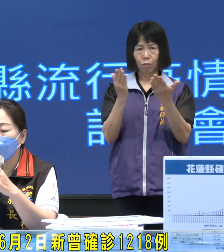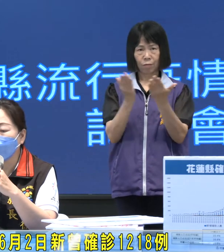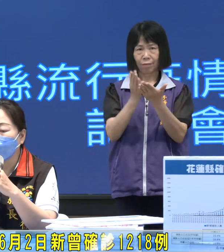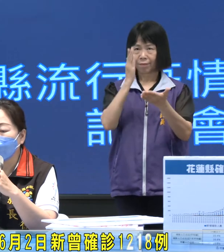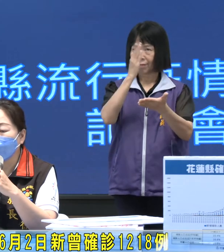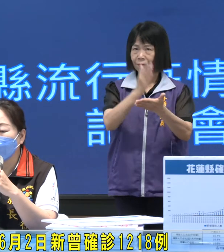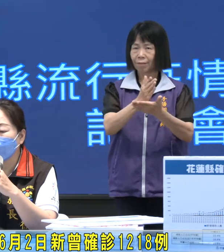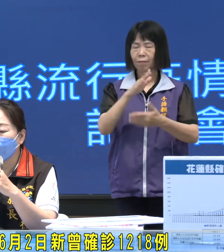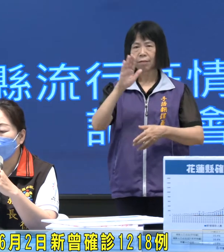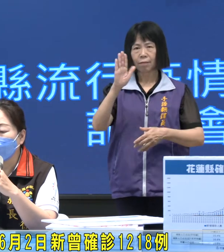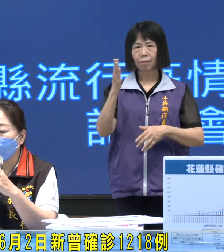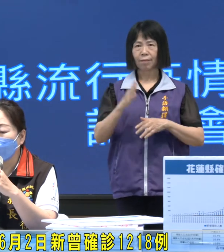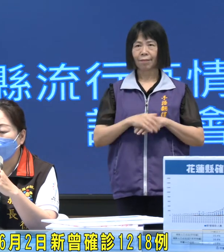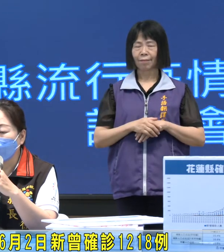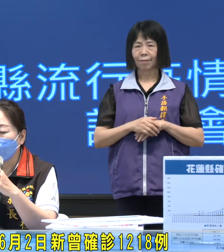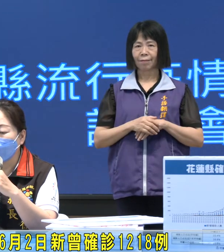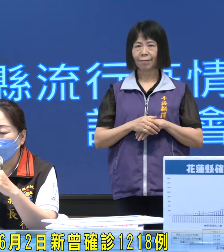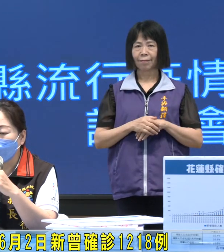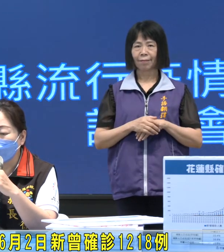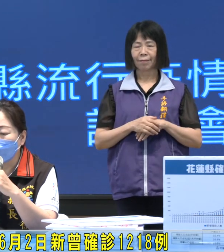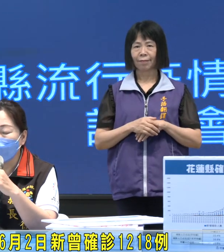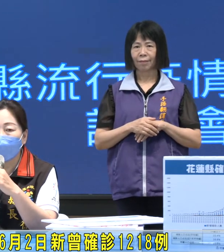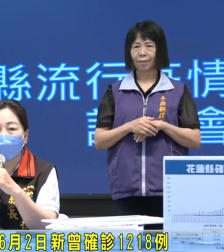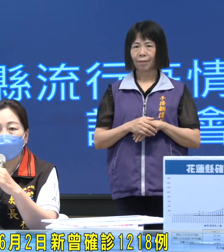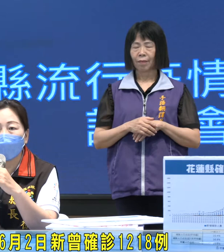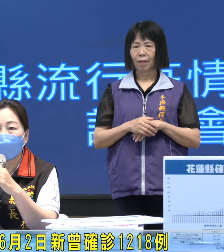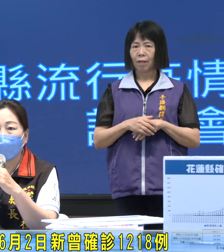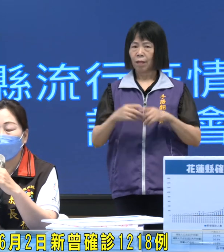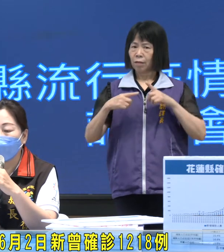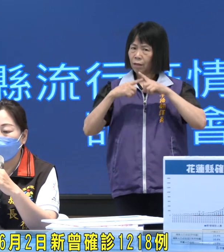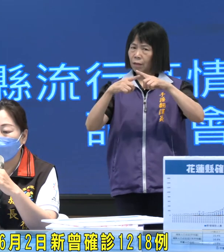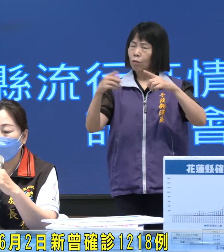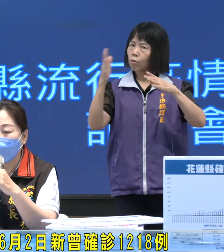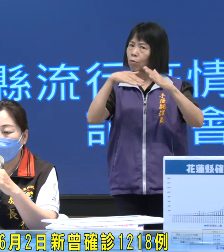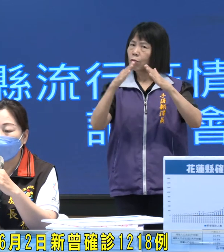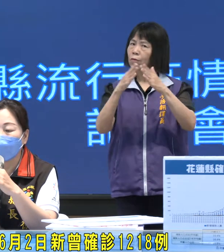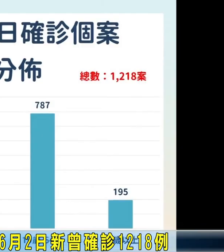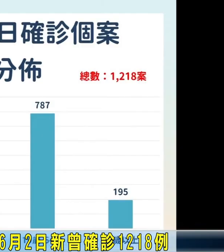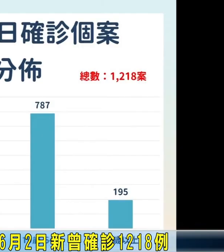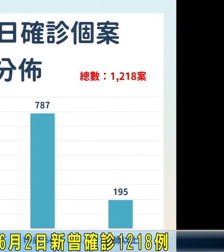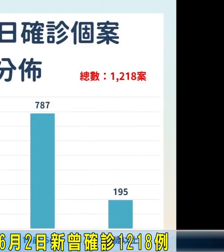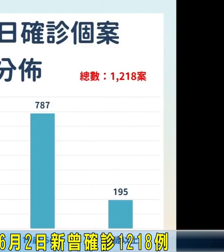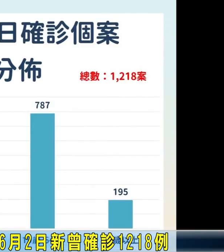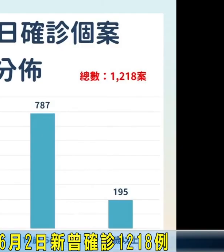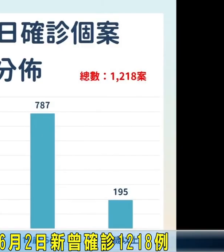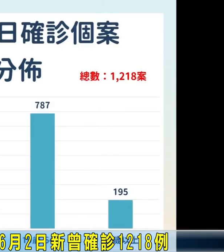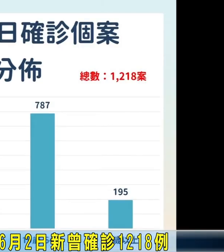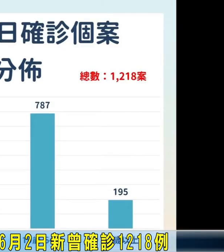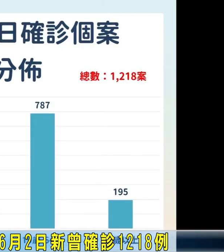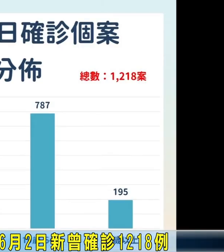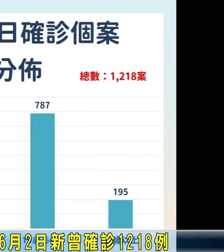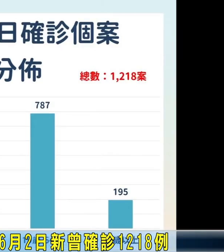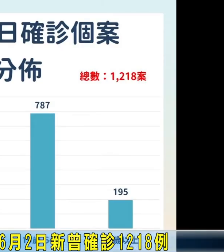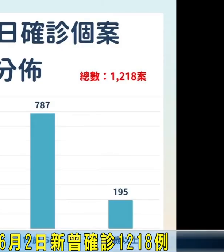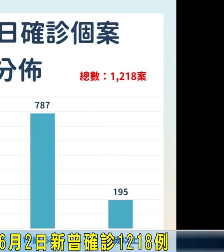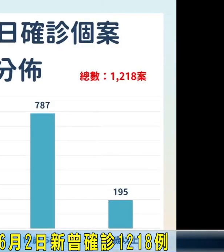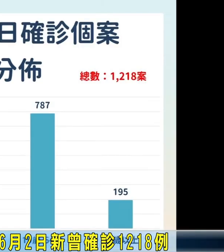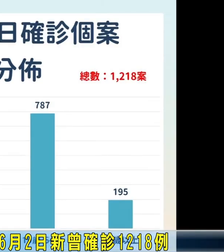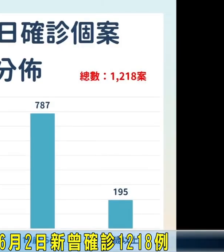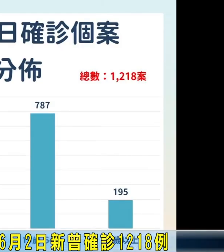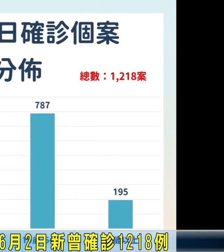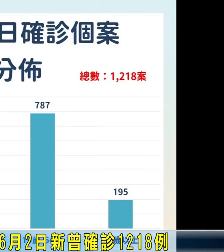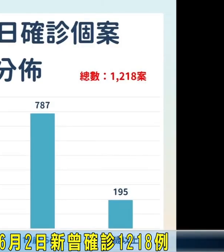入园，但是在未入校入园，我们的孩子的确诊数其实还是不